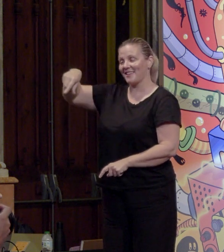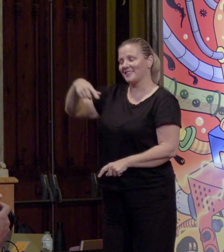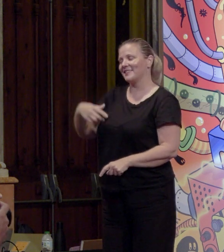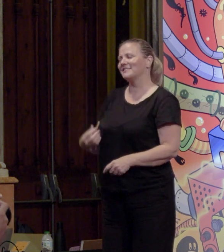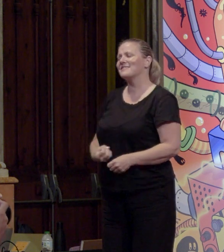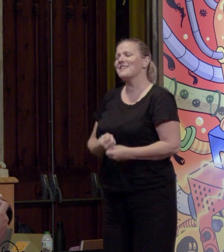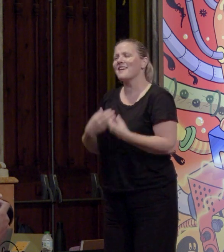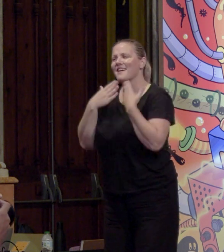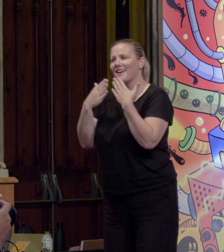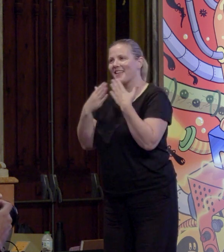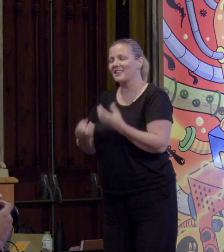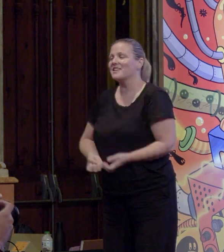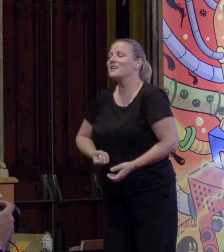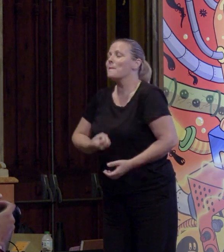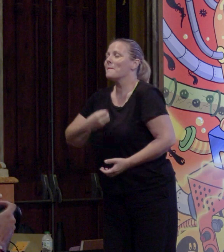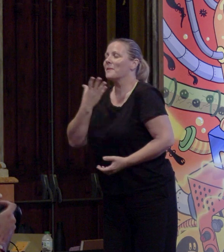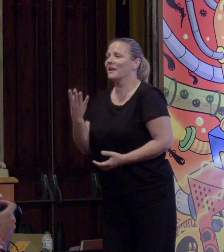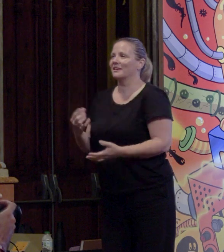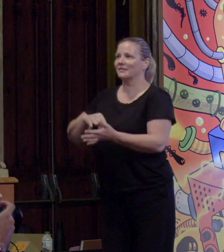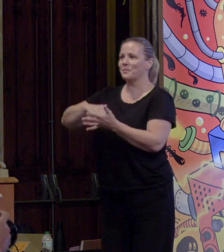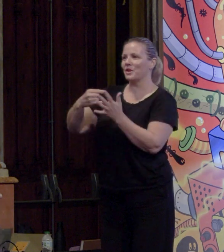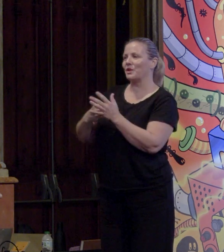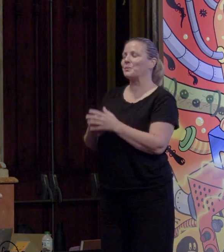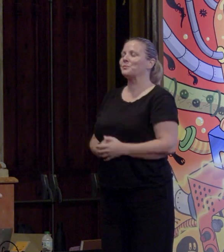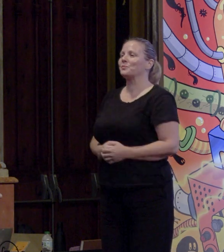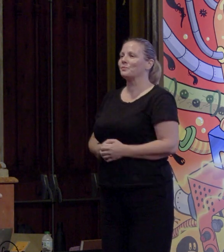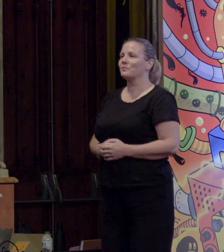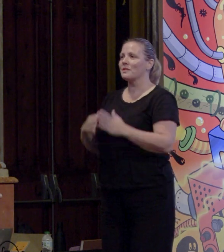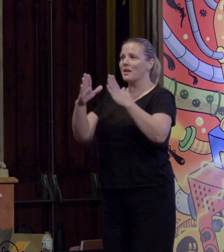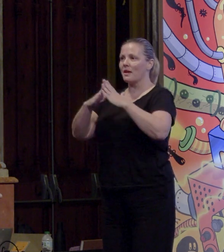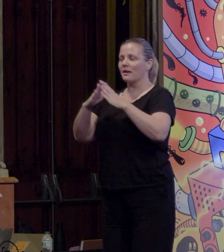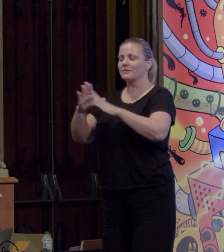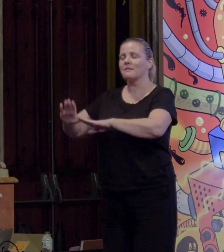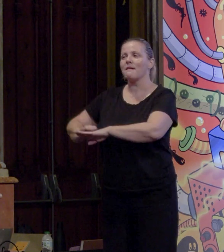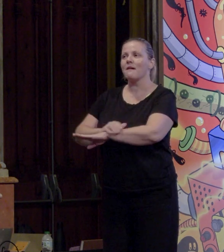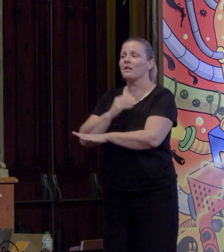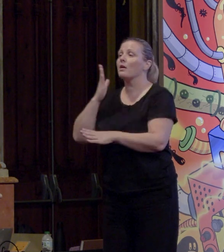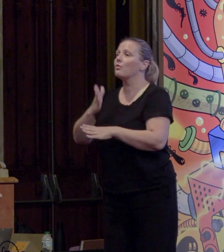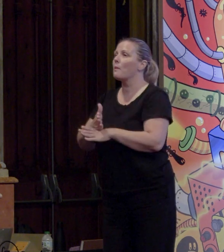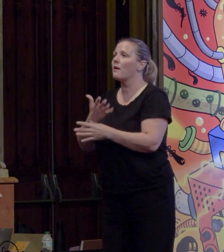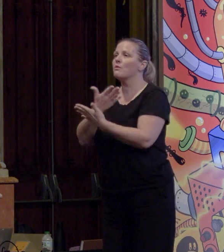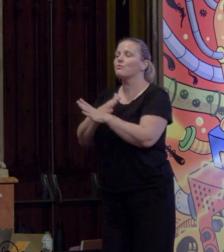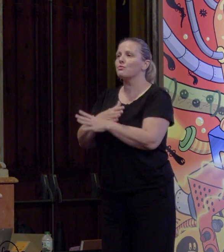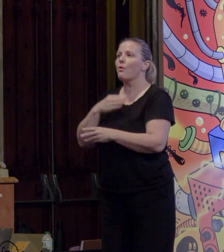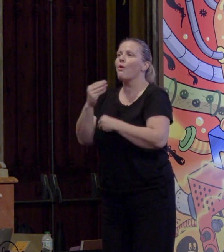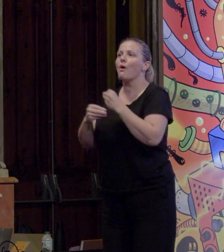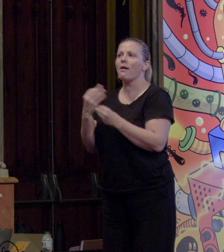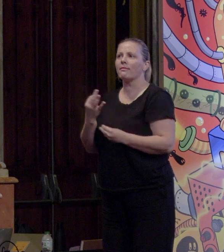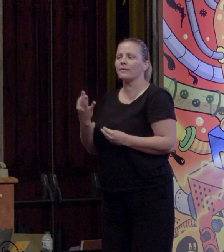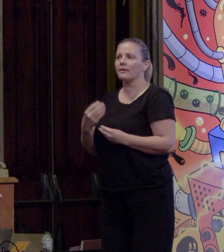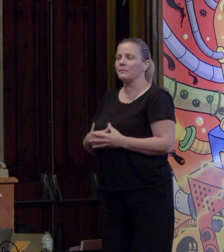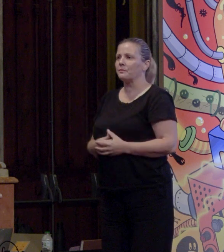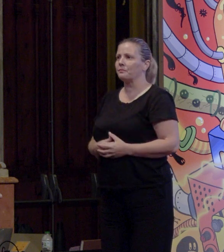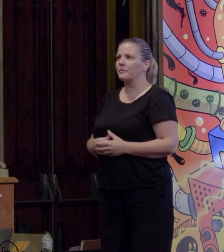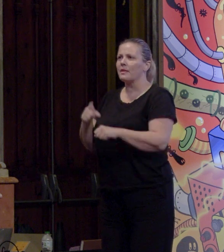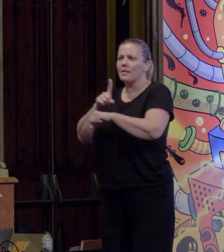proyecto. El gato va a casa es un juego que pretende esto, ¿no? Que en muy poquito